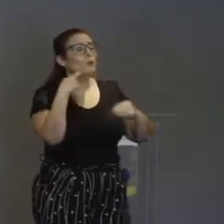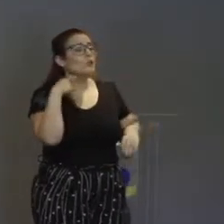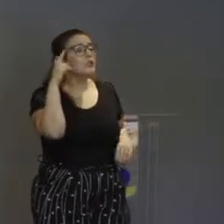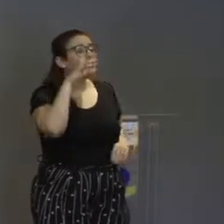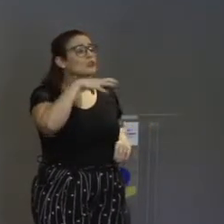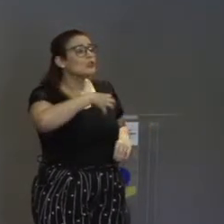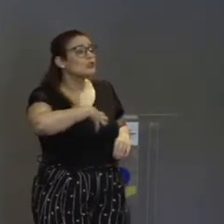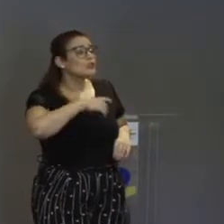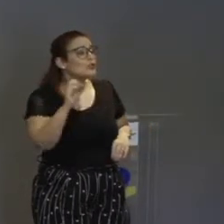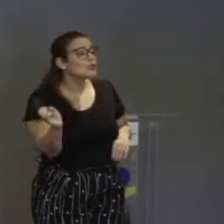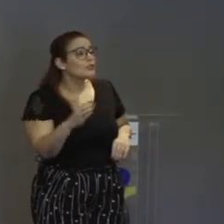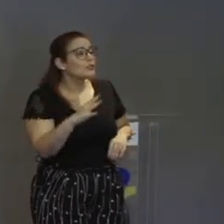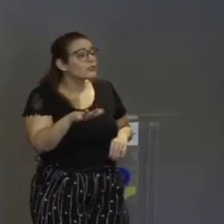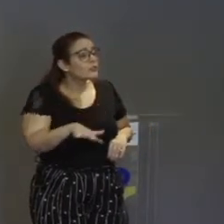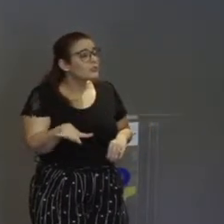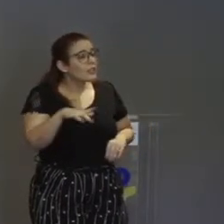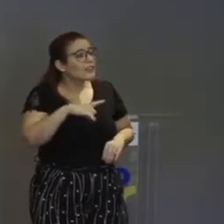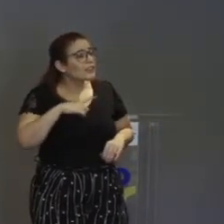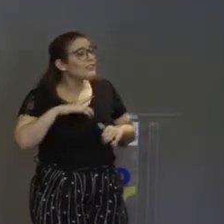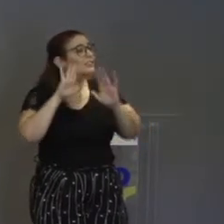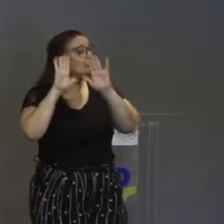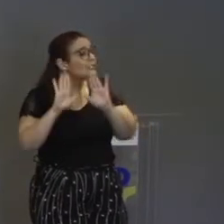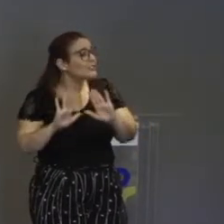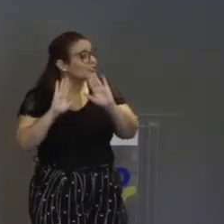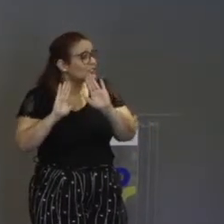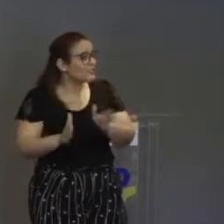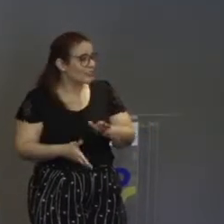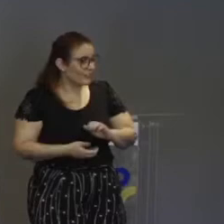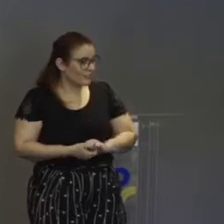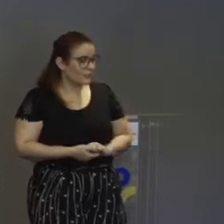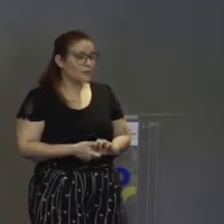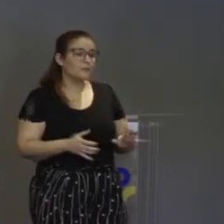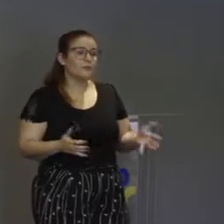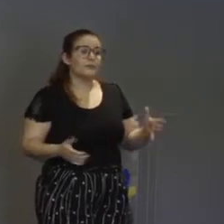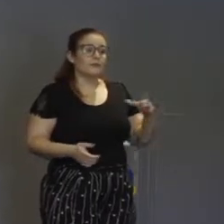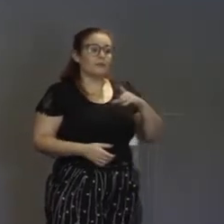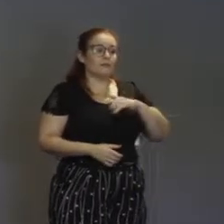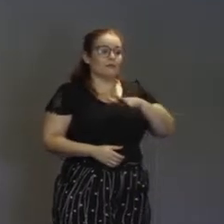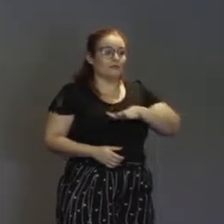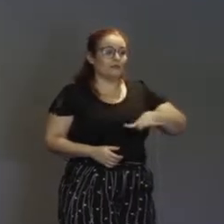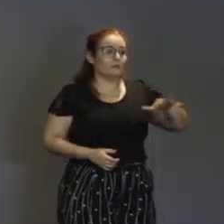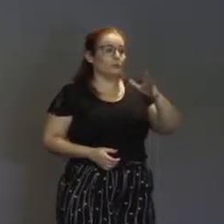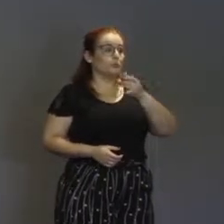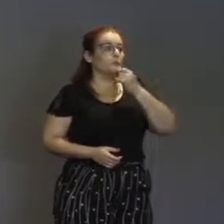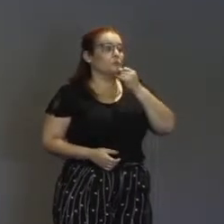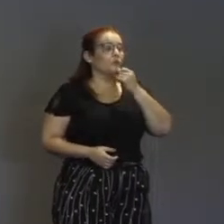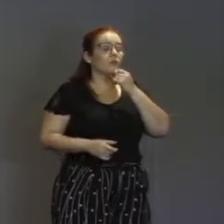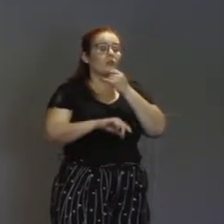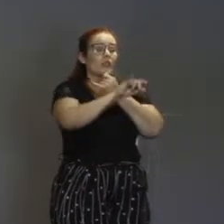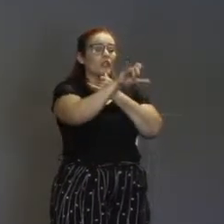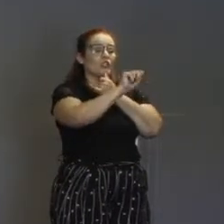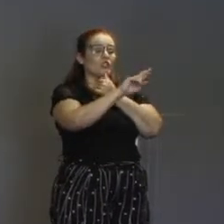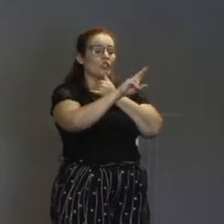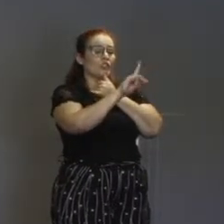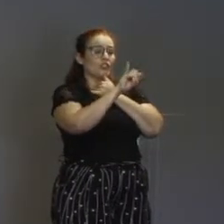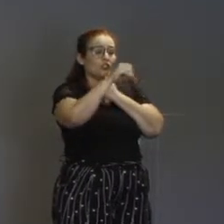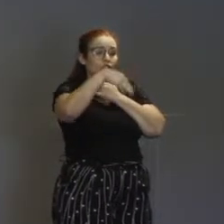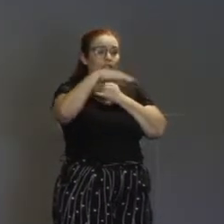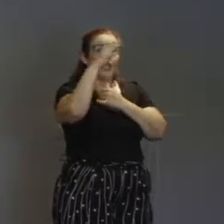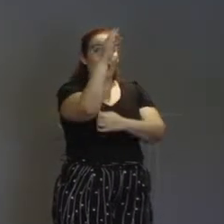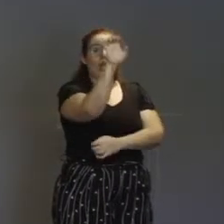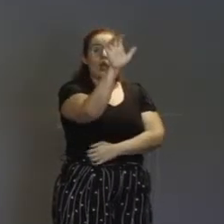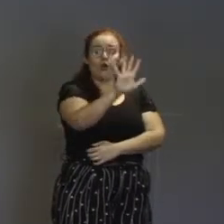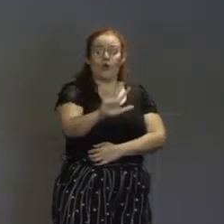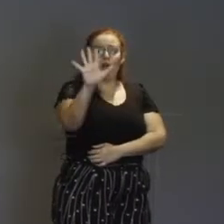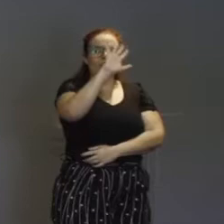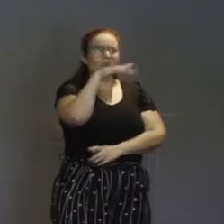configuração em espaços que lá já estão. Então, quando você pega bairros essencialmente residenciais, sei lá, um Jardim Europa, é muito complicado você falar o que eu vou